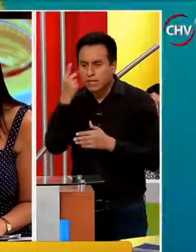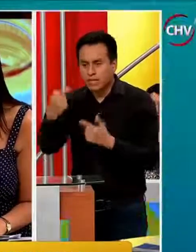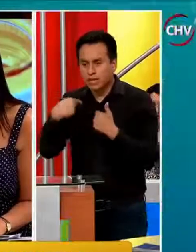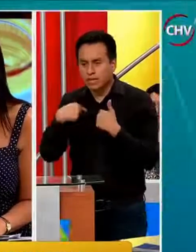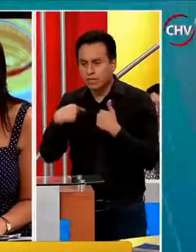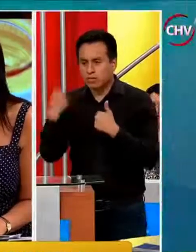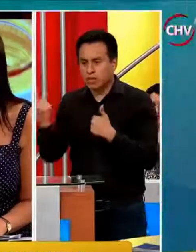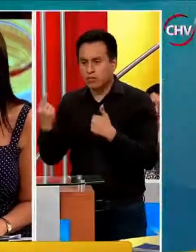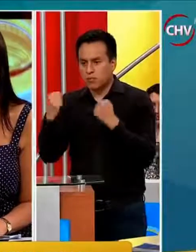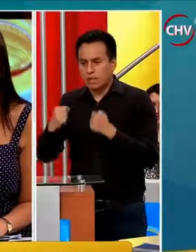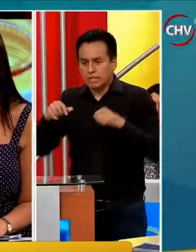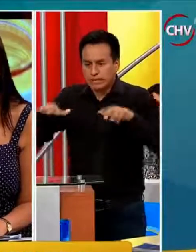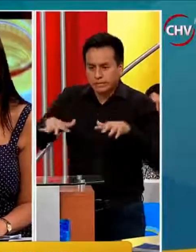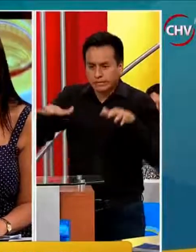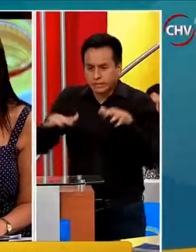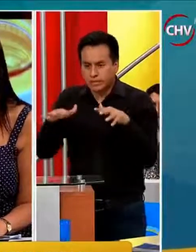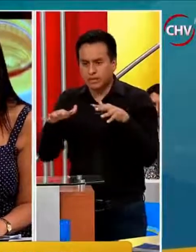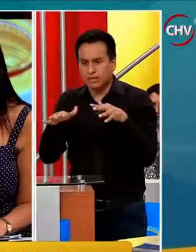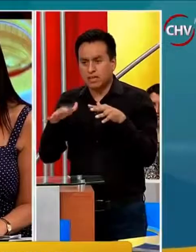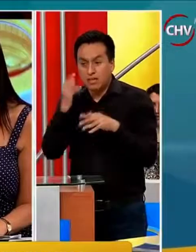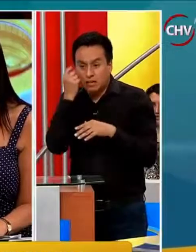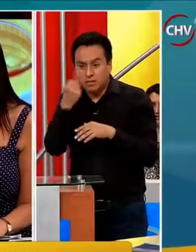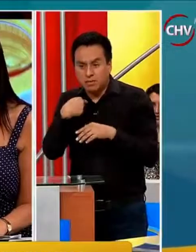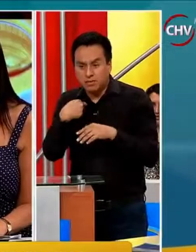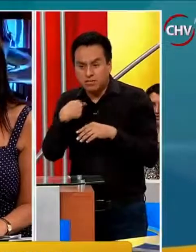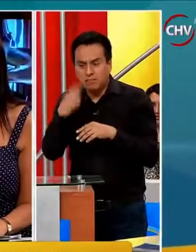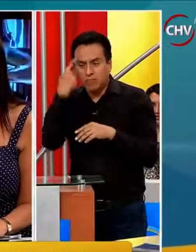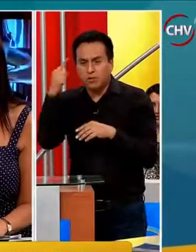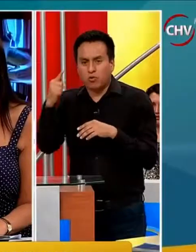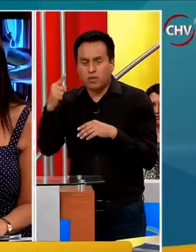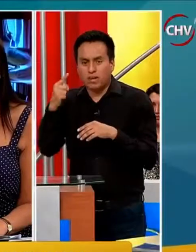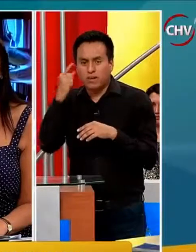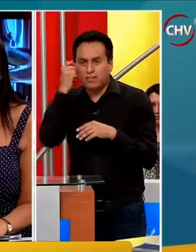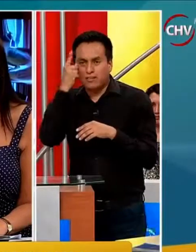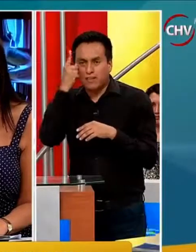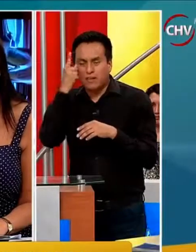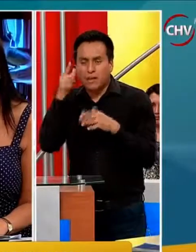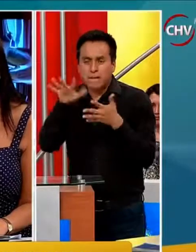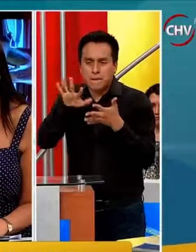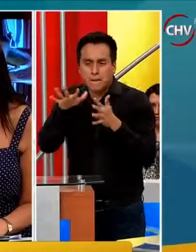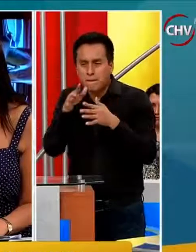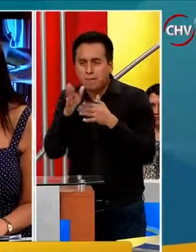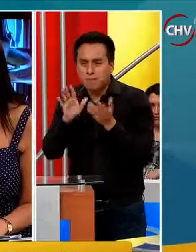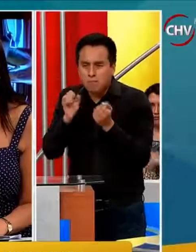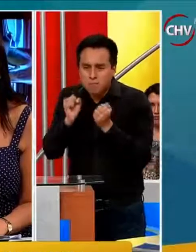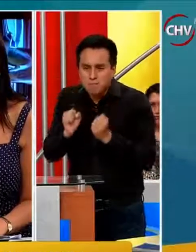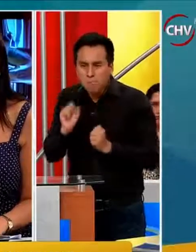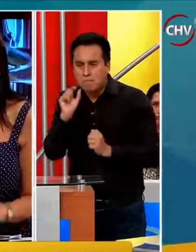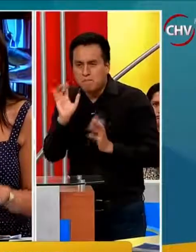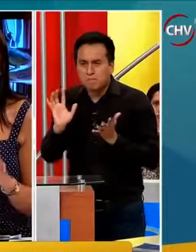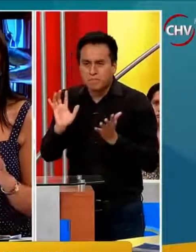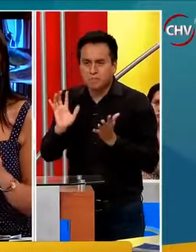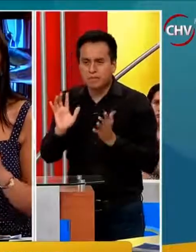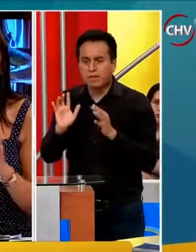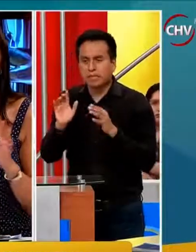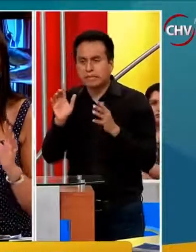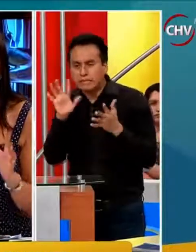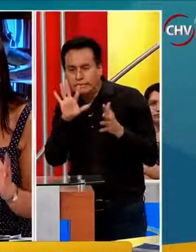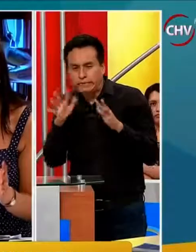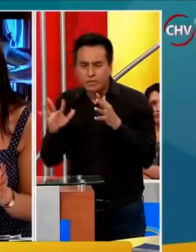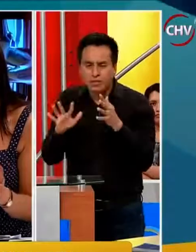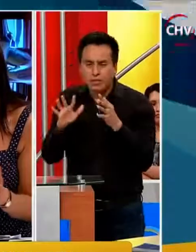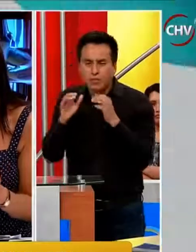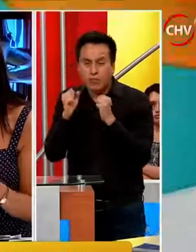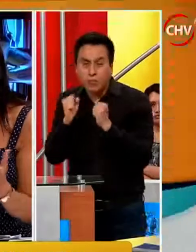mejor intento por entenderme, pero vamos a entender lo que podamos, lo que rudimentariamente podamos de esta